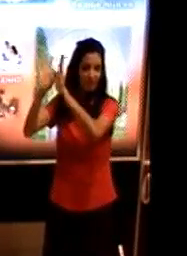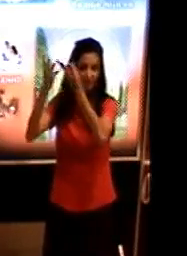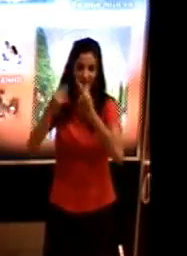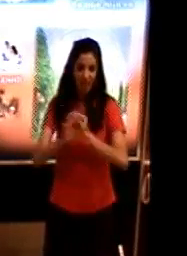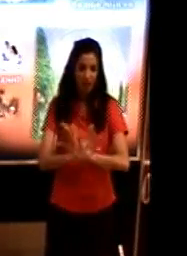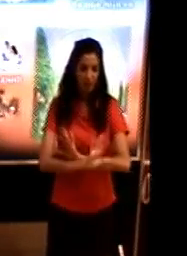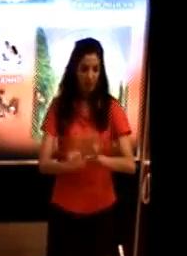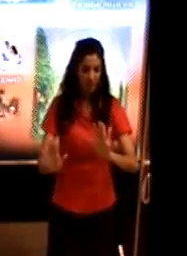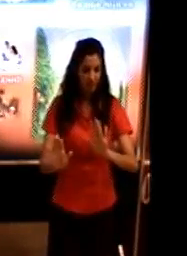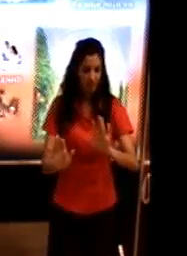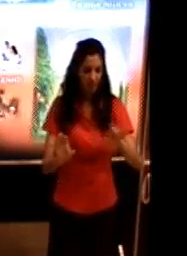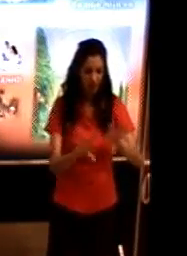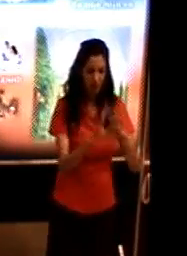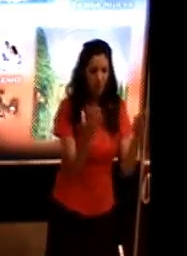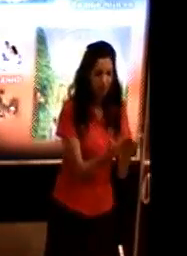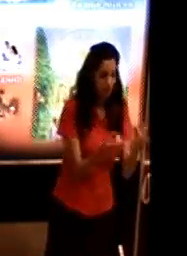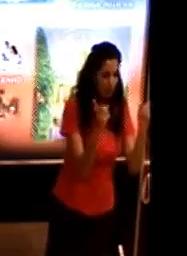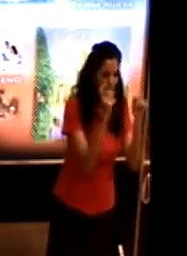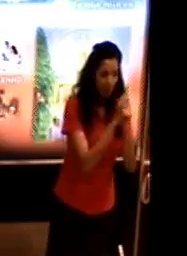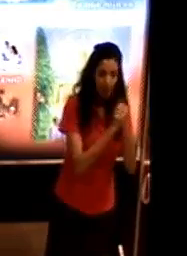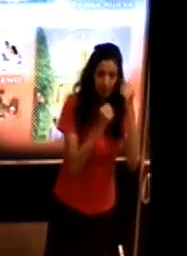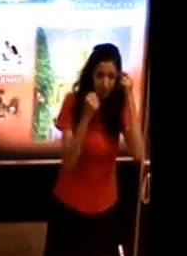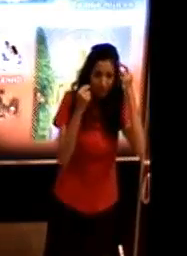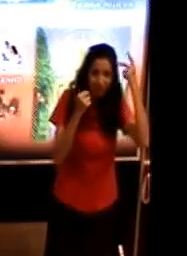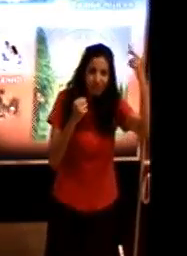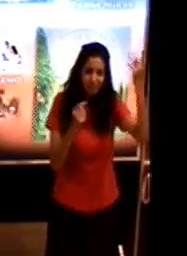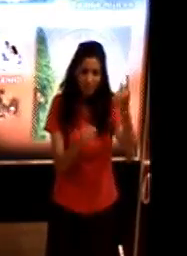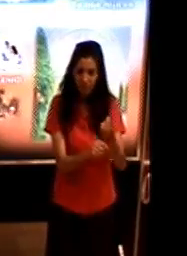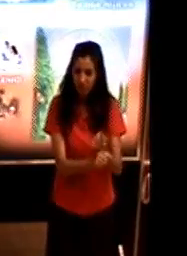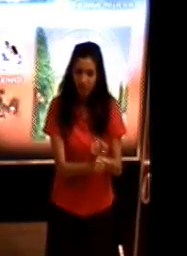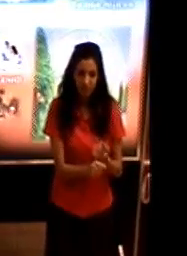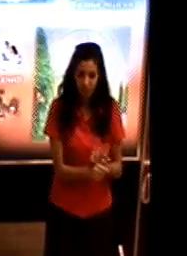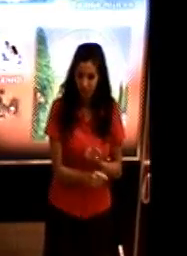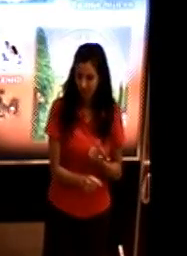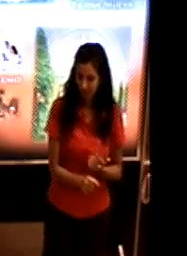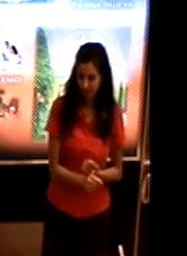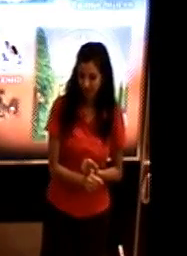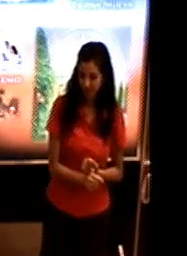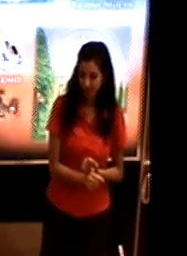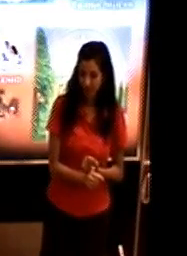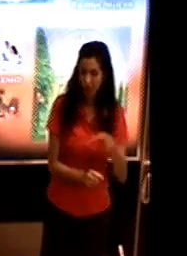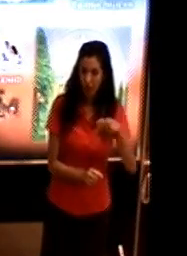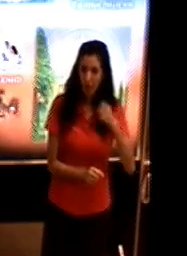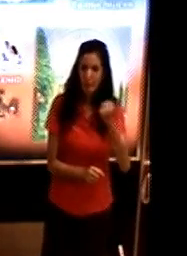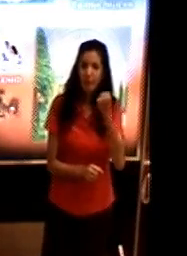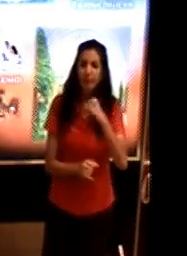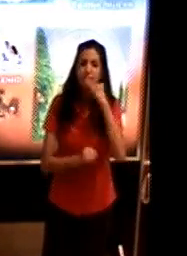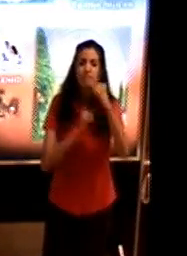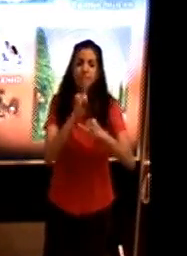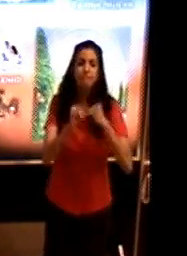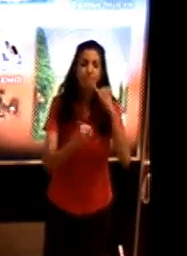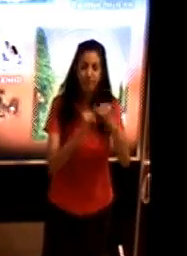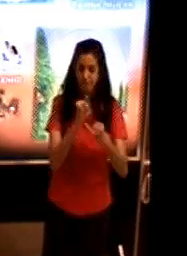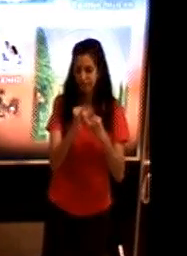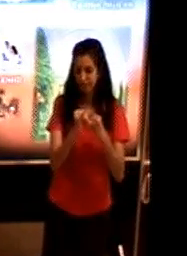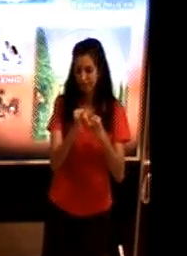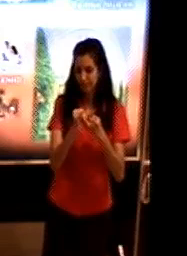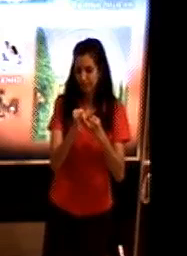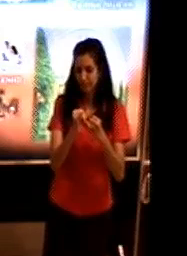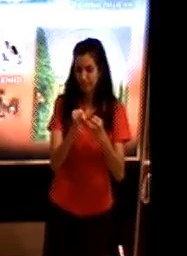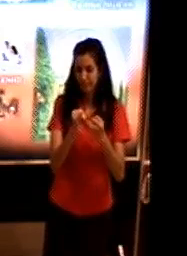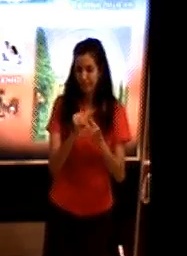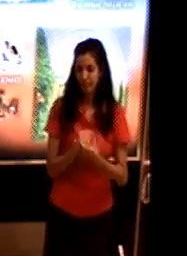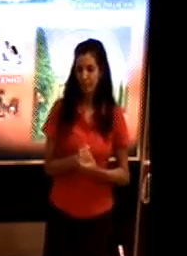imaginación. Y saben, yo quiero recalcar en esta noche especial que a